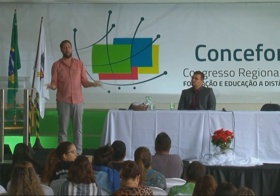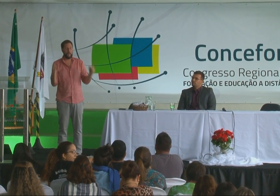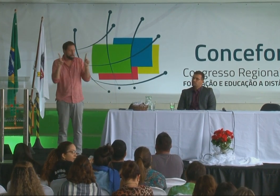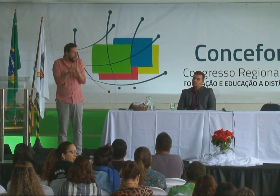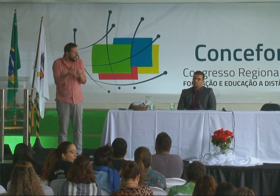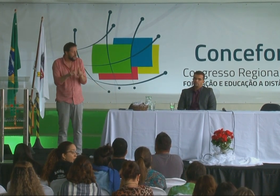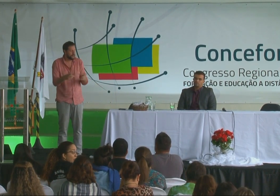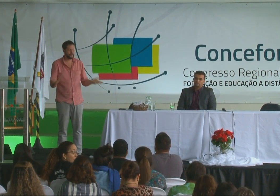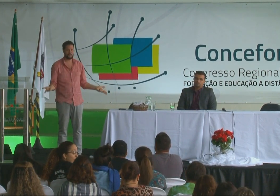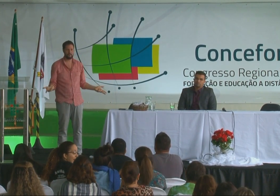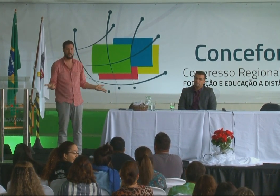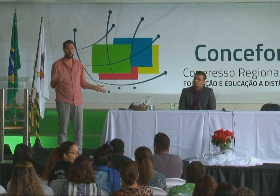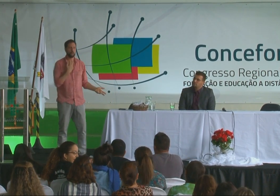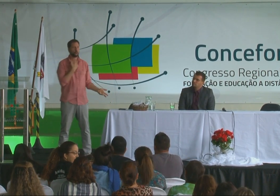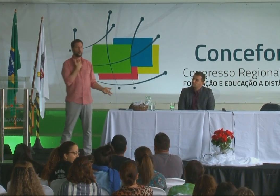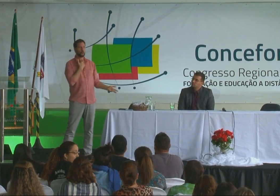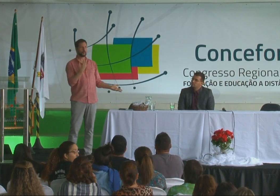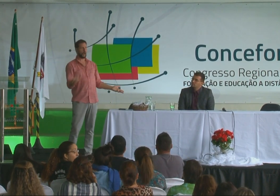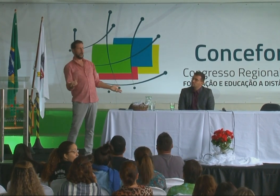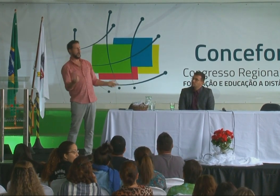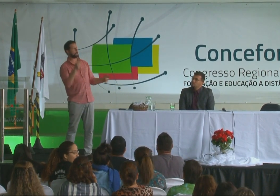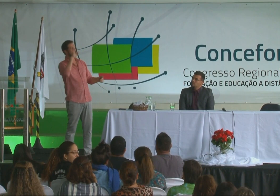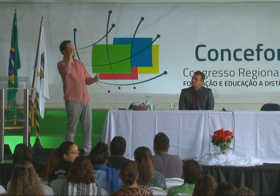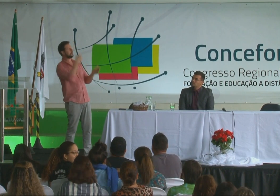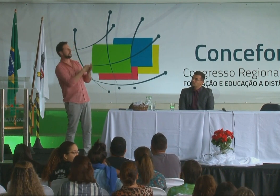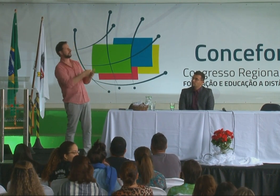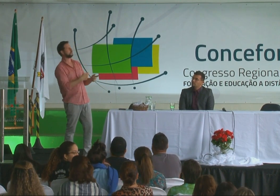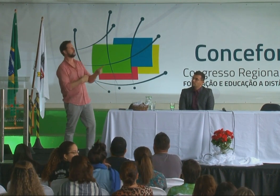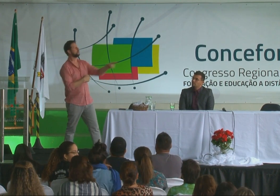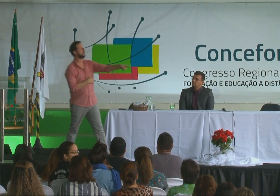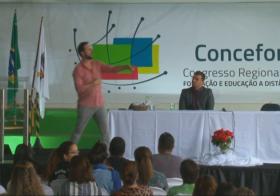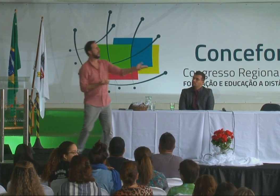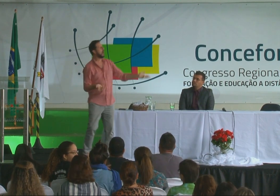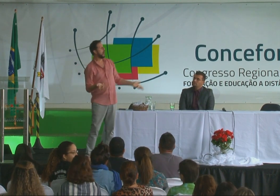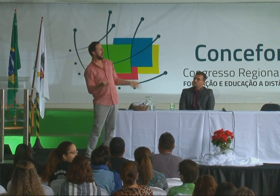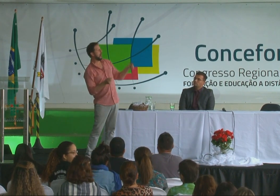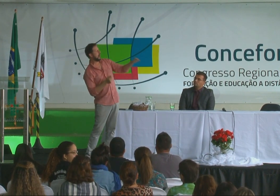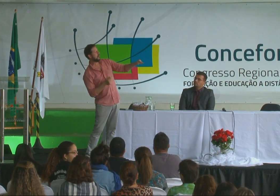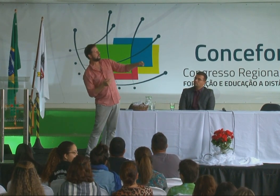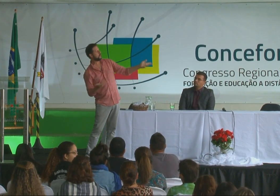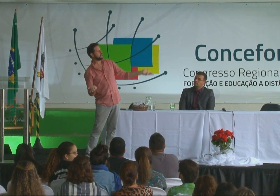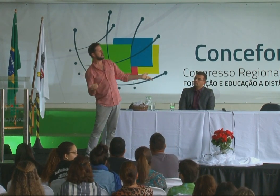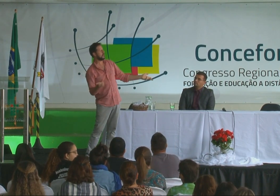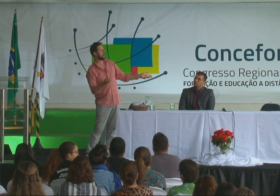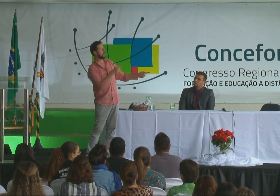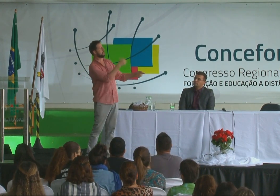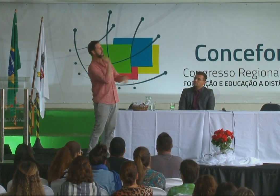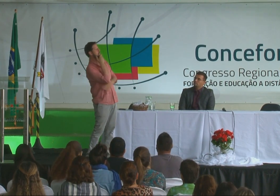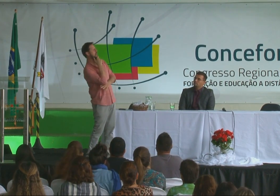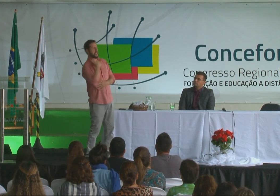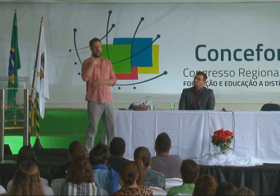parece que é uma mesmíssima. As coisas, em algumas coisas, não avançam. Ah,